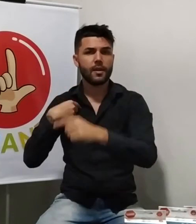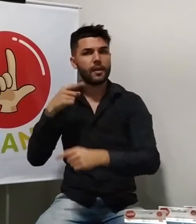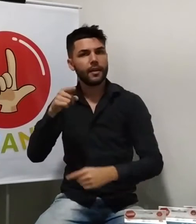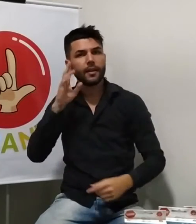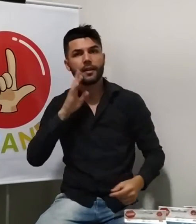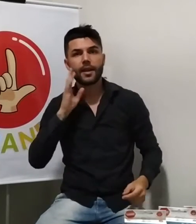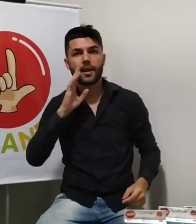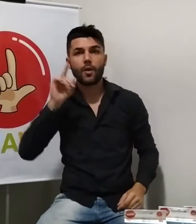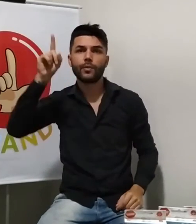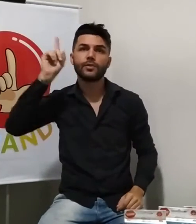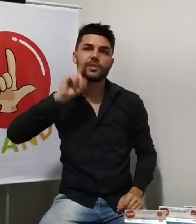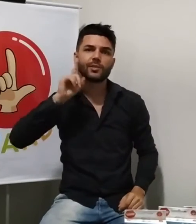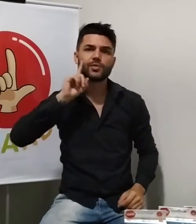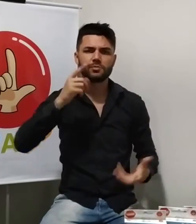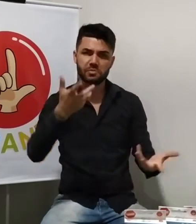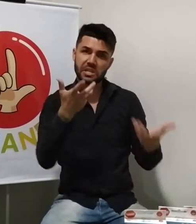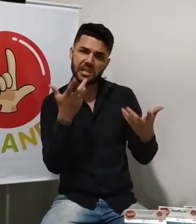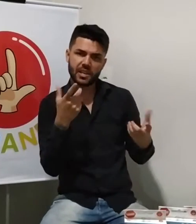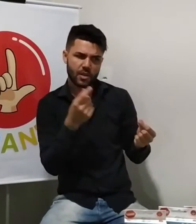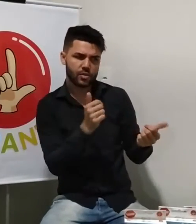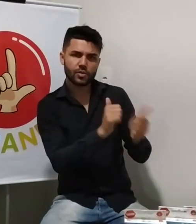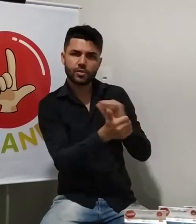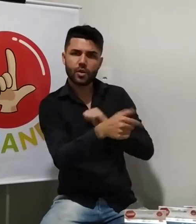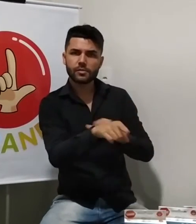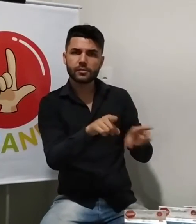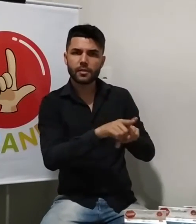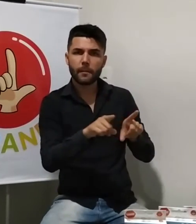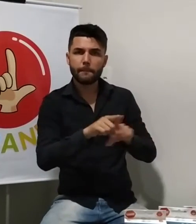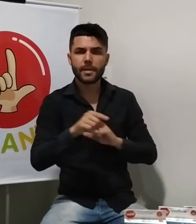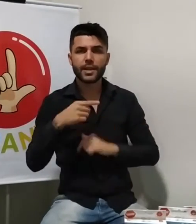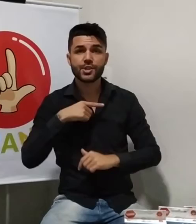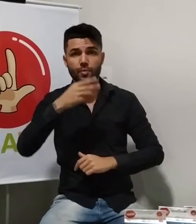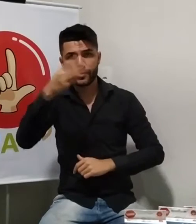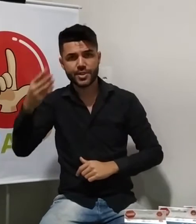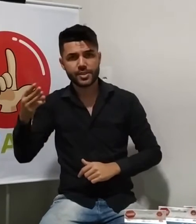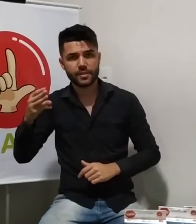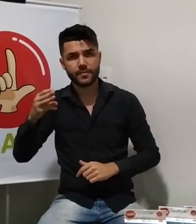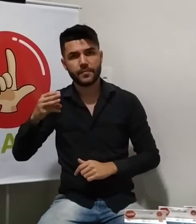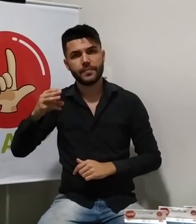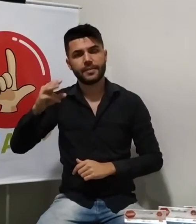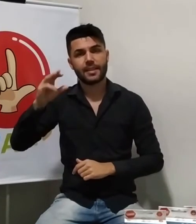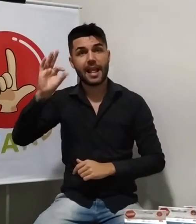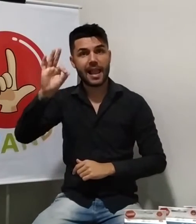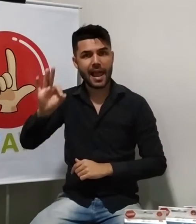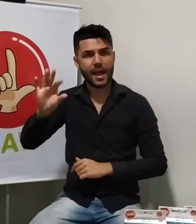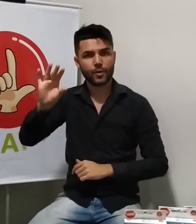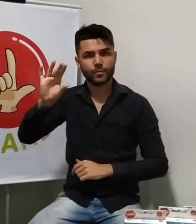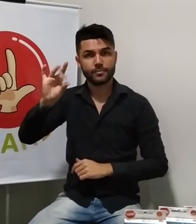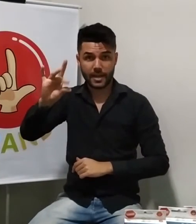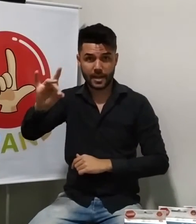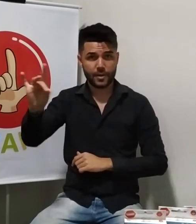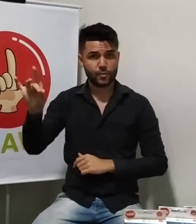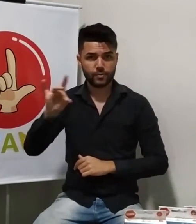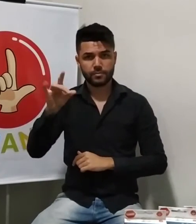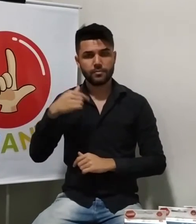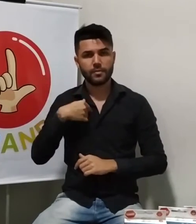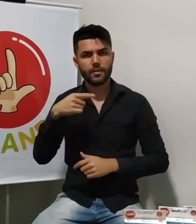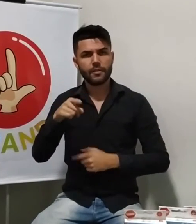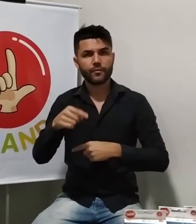tal. Claro. Se você pegar os portais, eles estavam saindo da era que era muito texto pra texto e imagem, né? Aí tinha muita imagem e tal, mas pouco vídeo ainda.